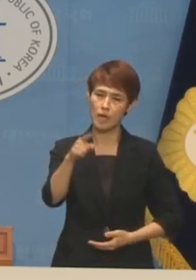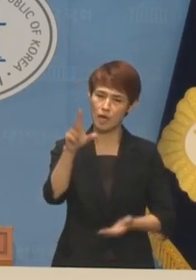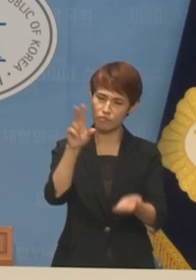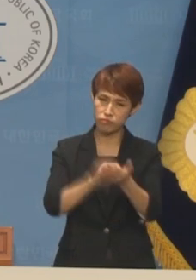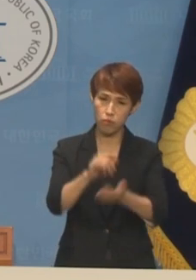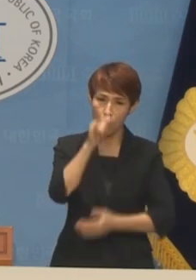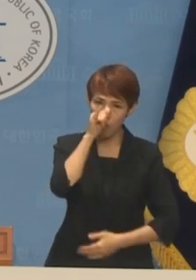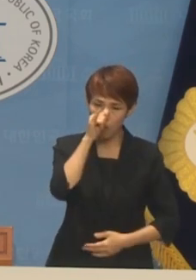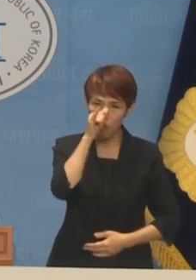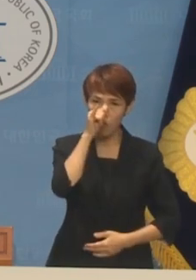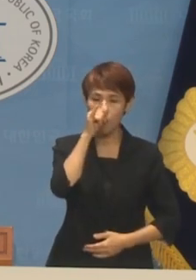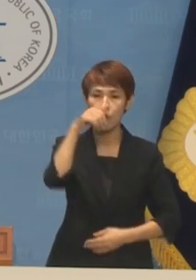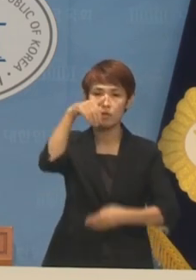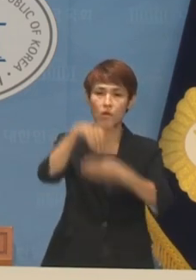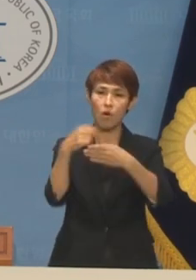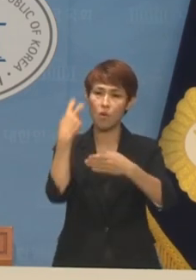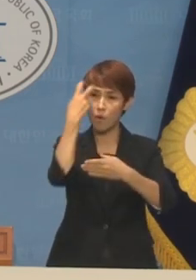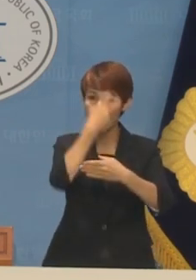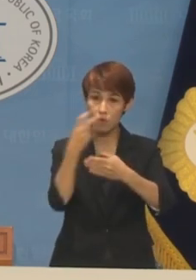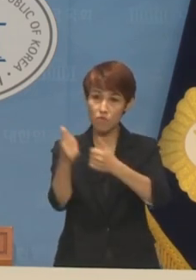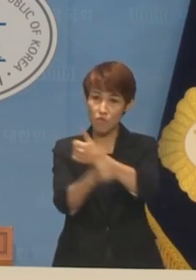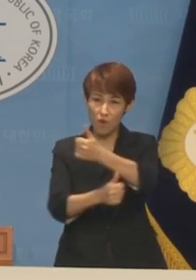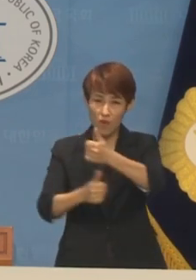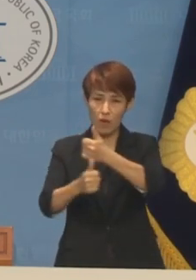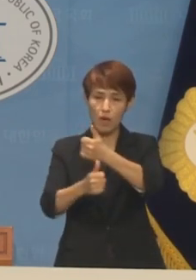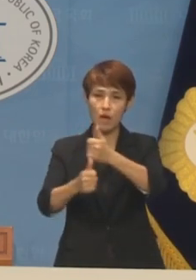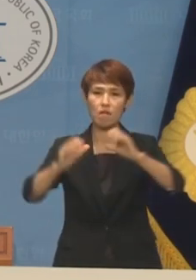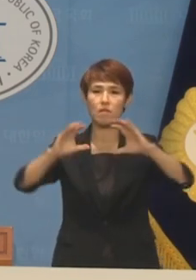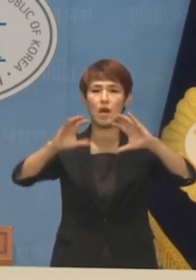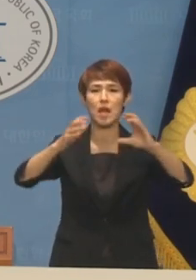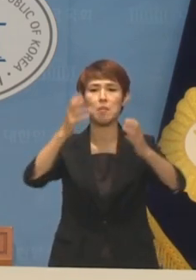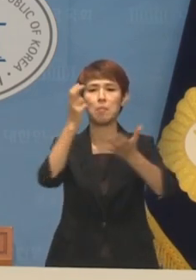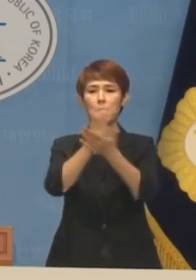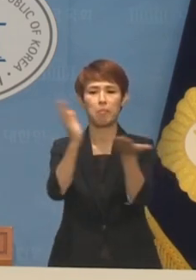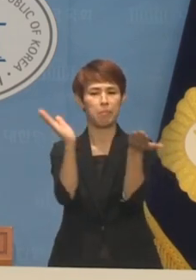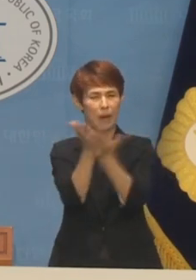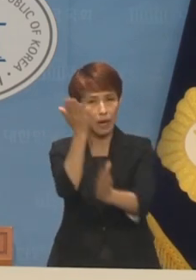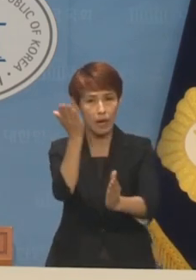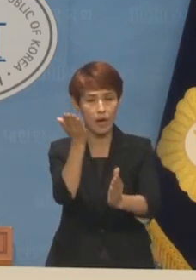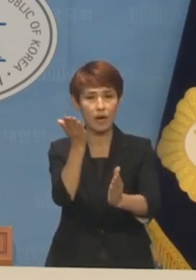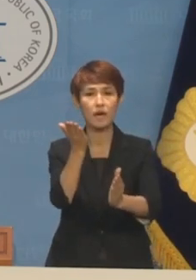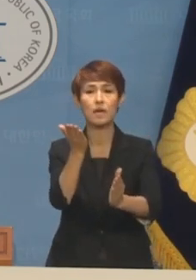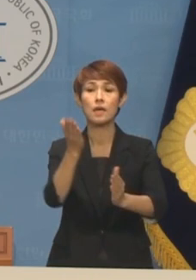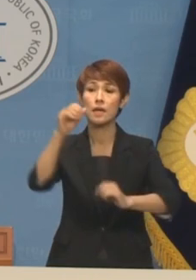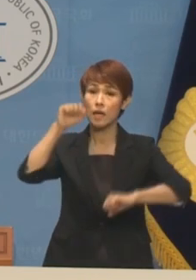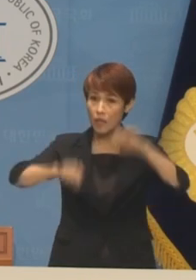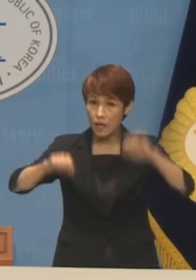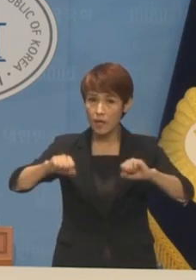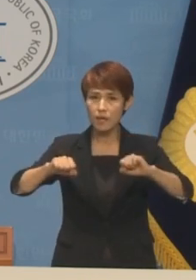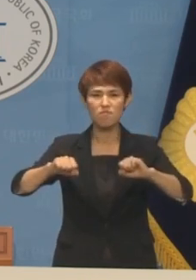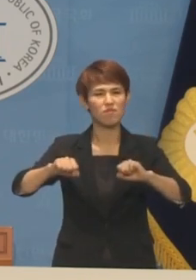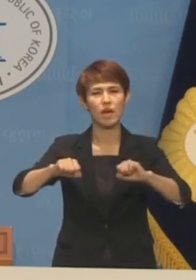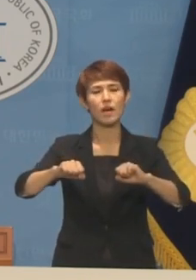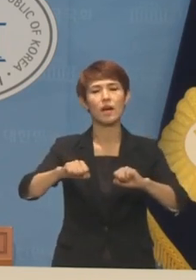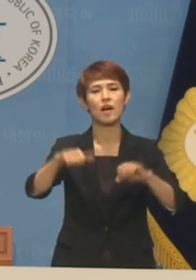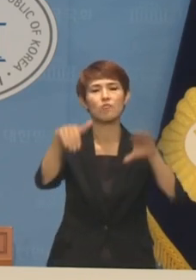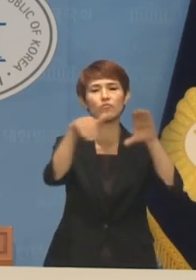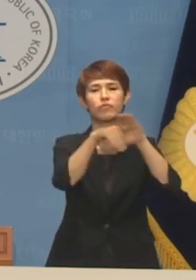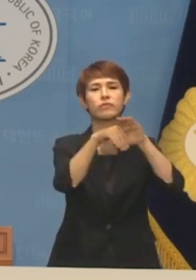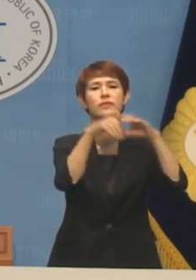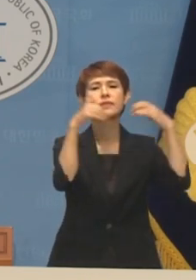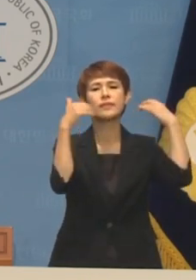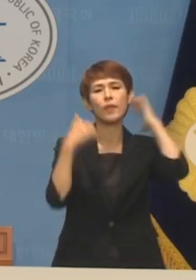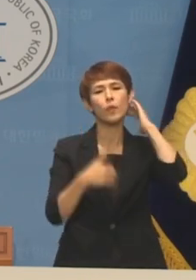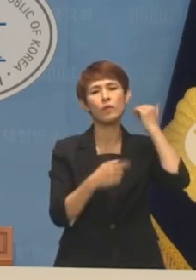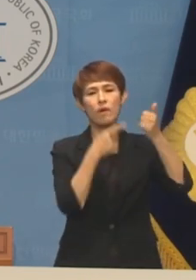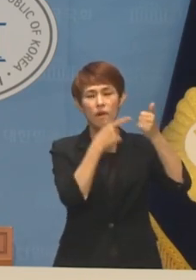부당한 선관위의 반헌법적, 반민주적 행태는 모두 문재인 전